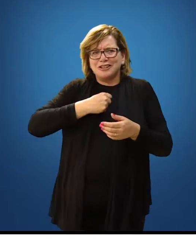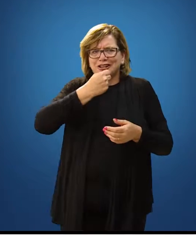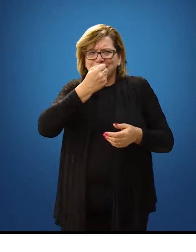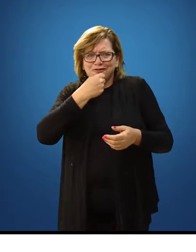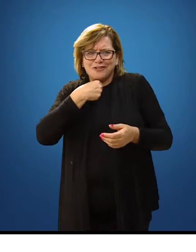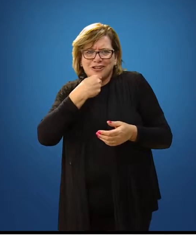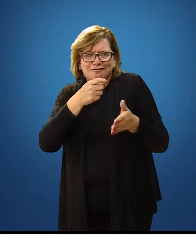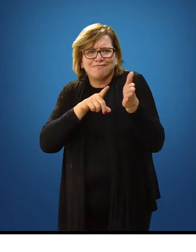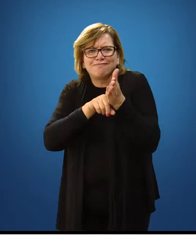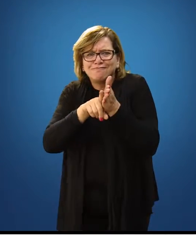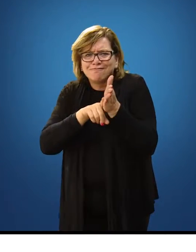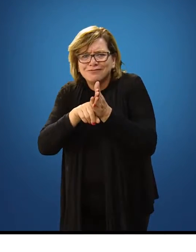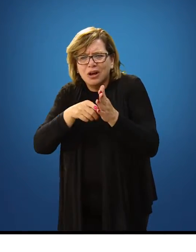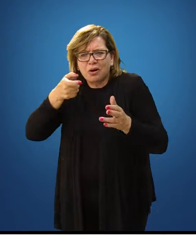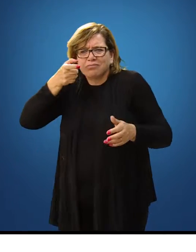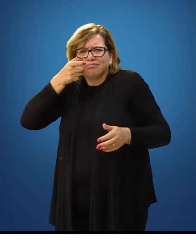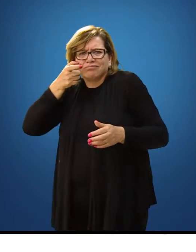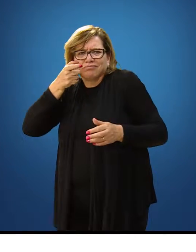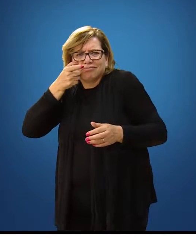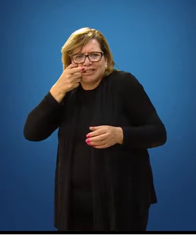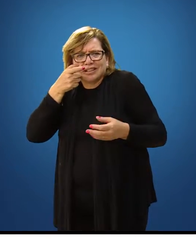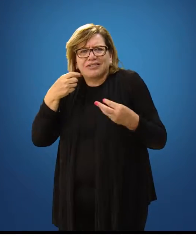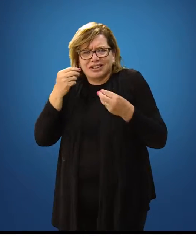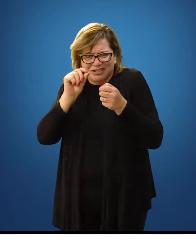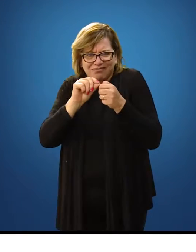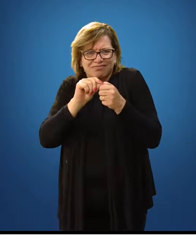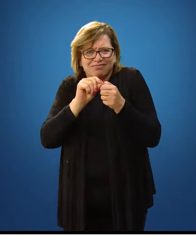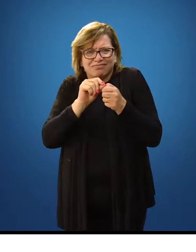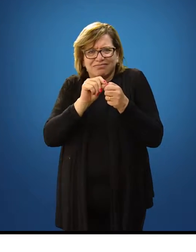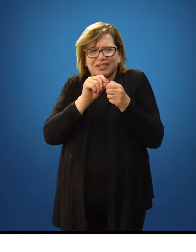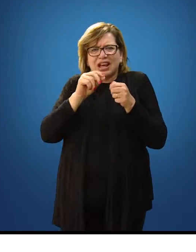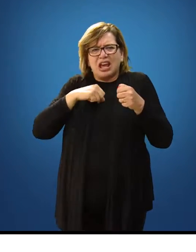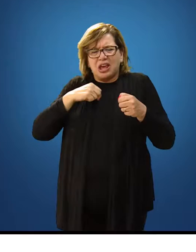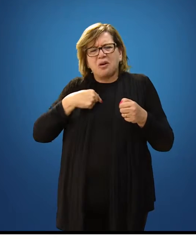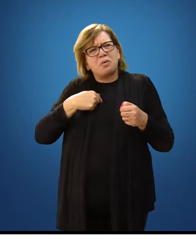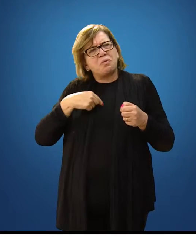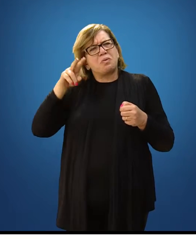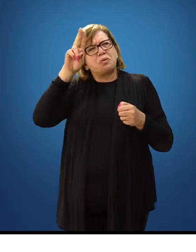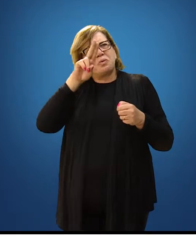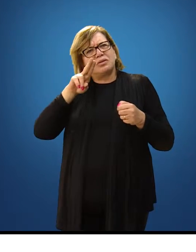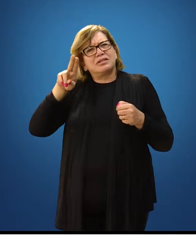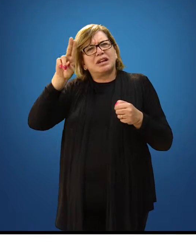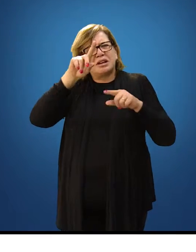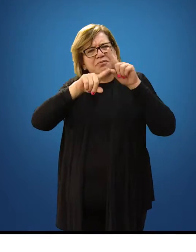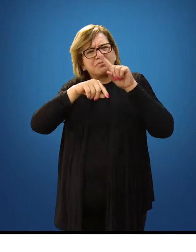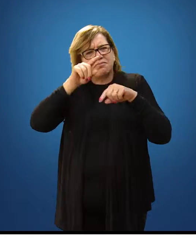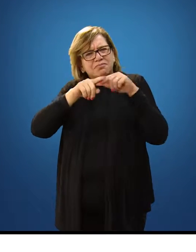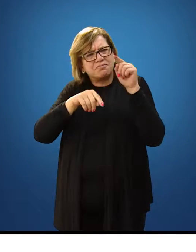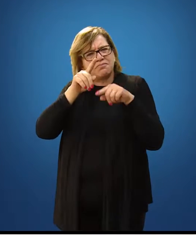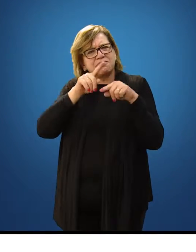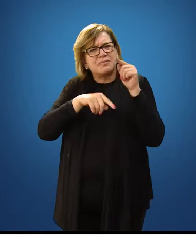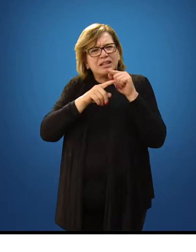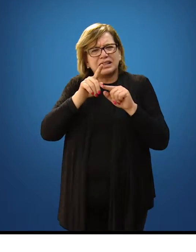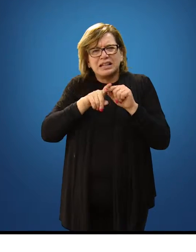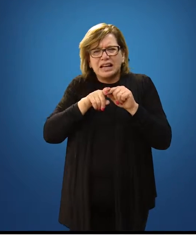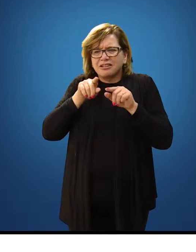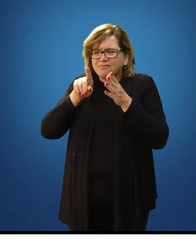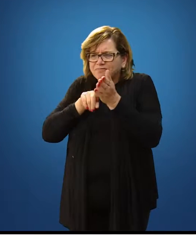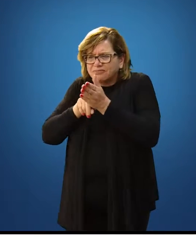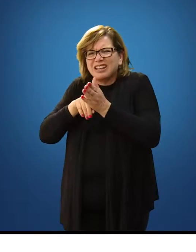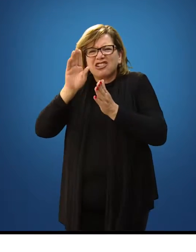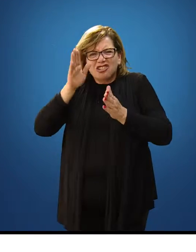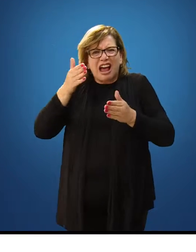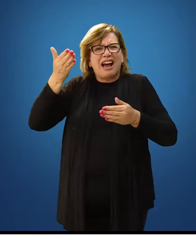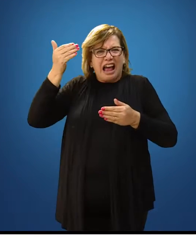fiz questionário, eu fiz observação direta ou indireta, eu utilizei materiais de coleta de dados que